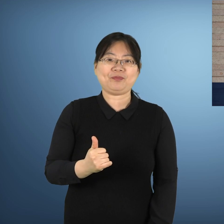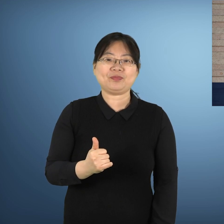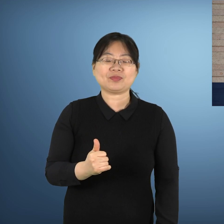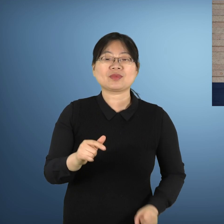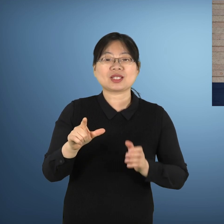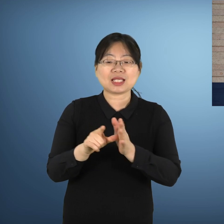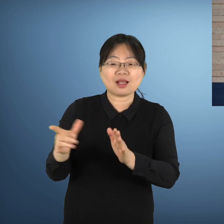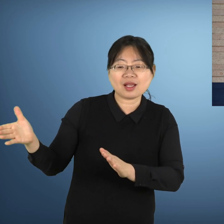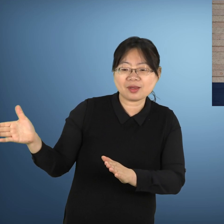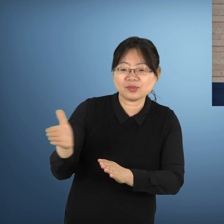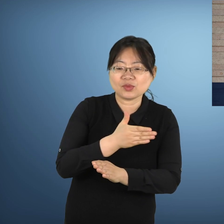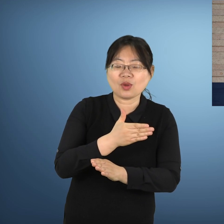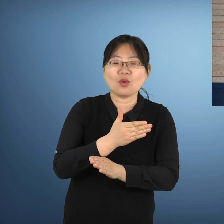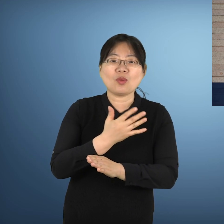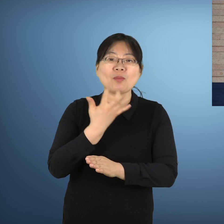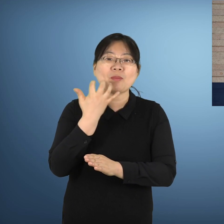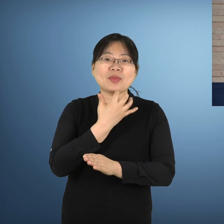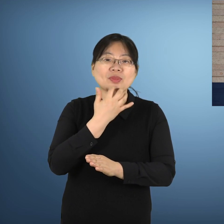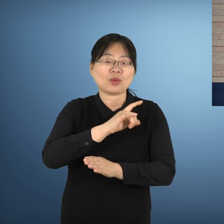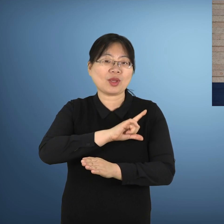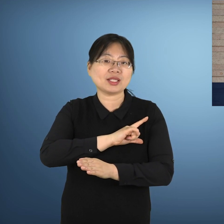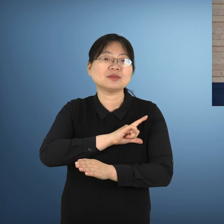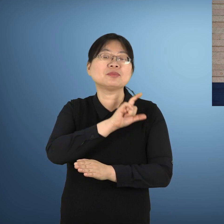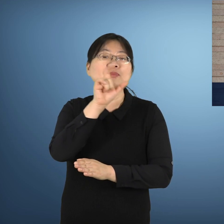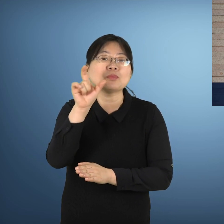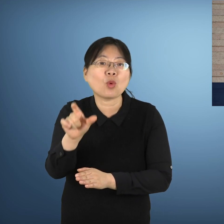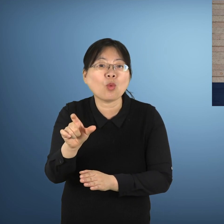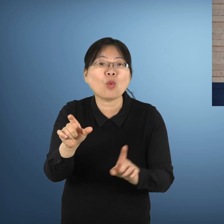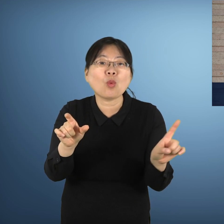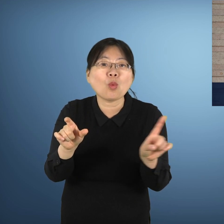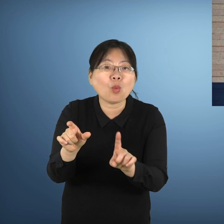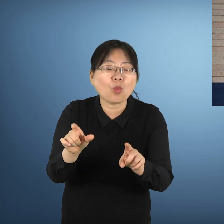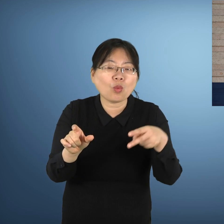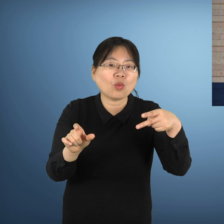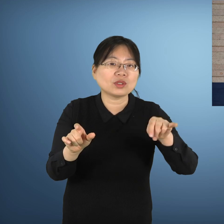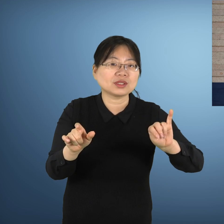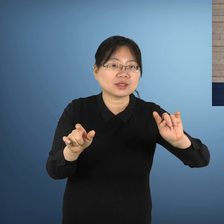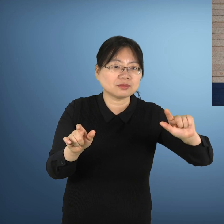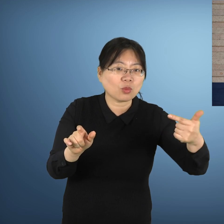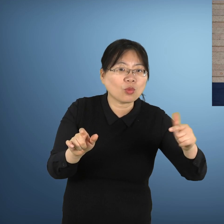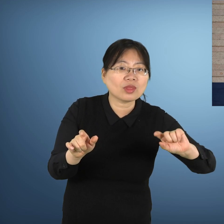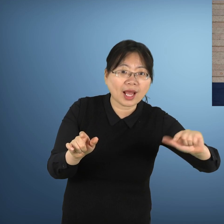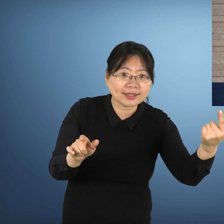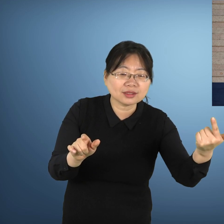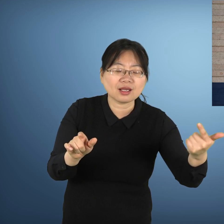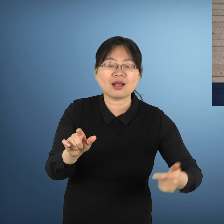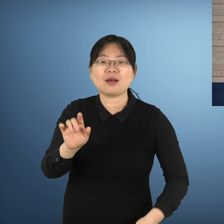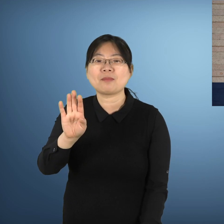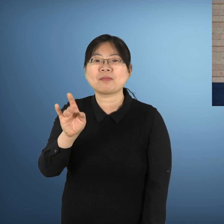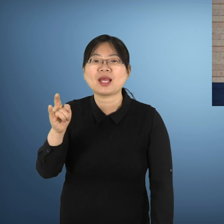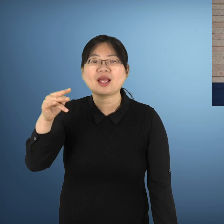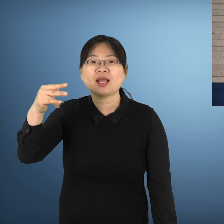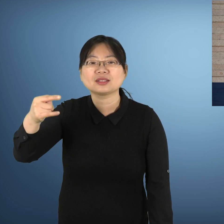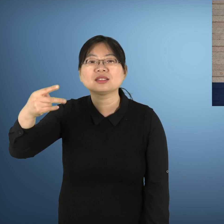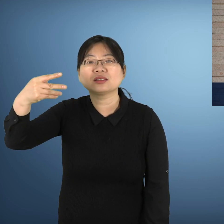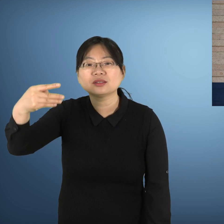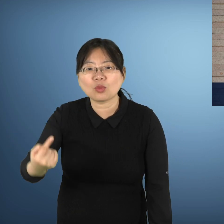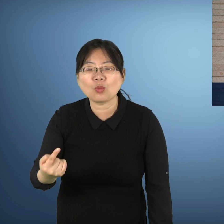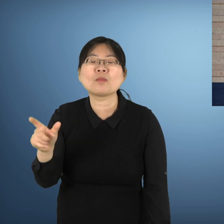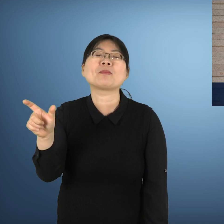그때부터 성경의 베드로의 이름은 슬그머니 베드로로 바뀌어 기록이 되고 있습니다.